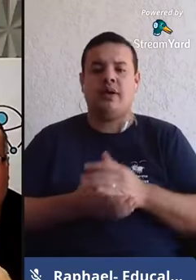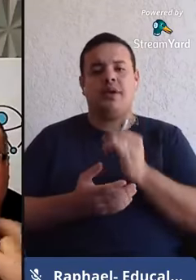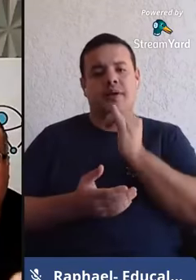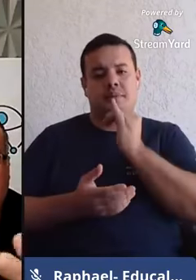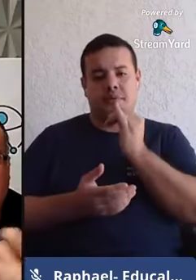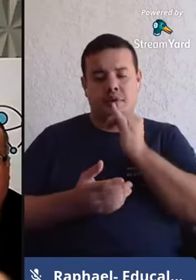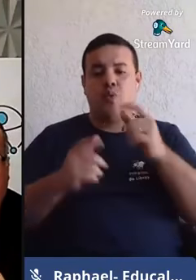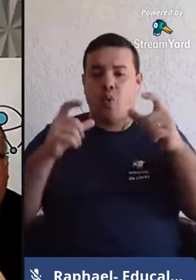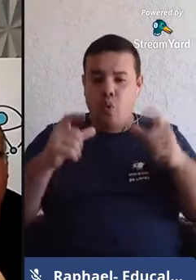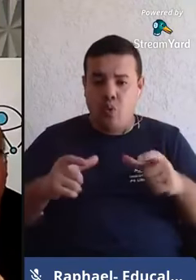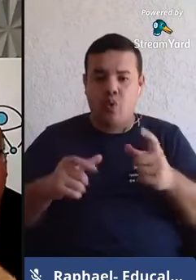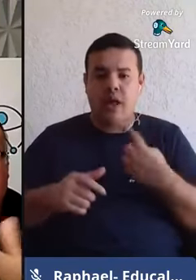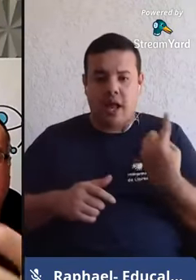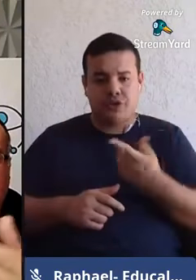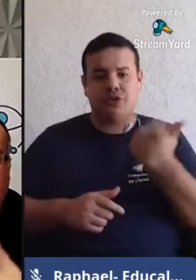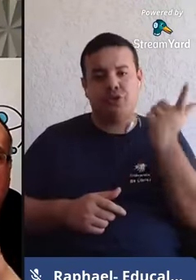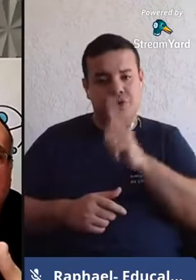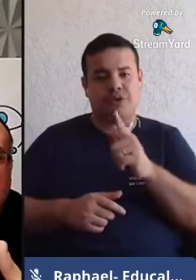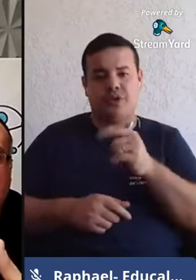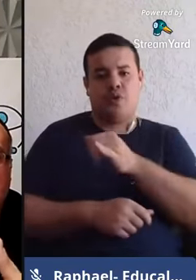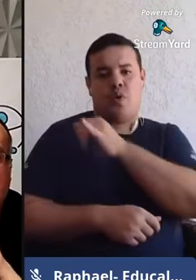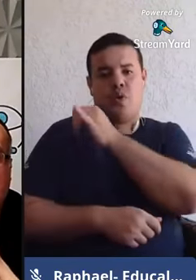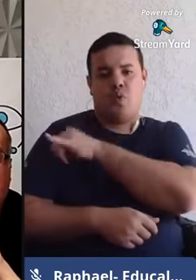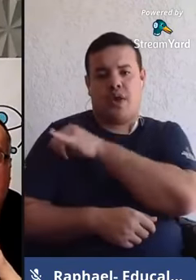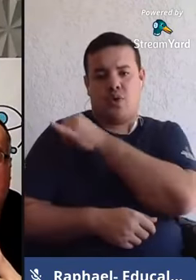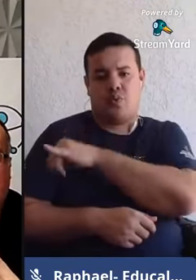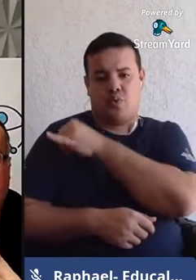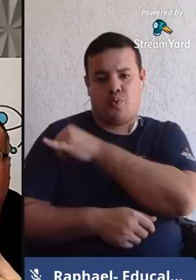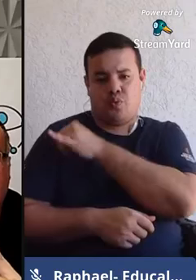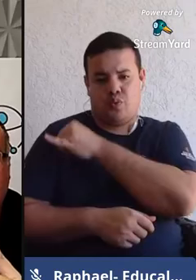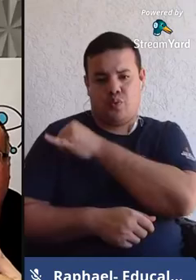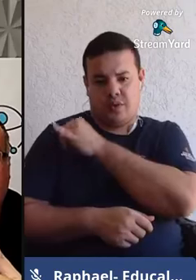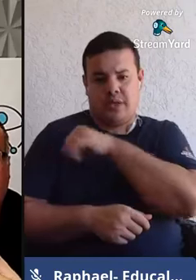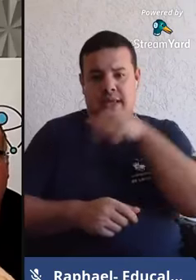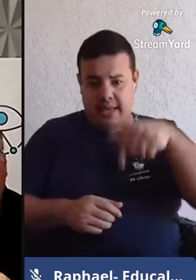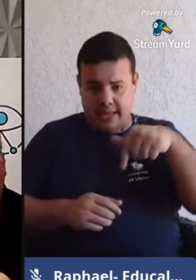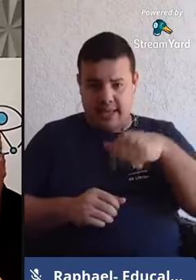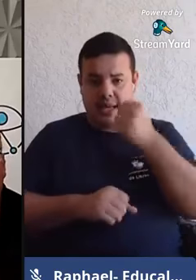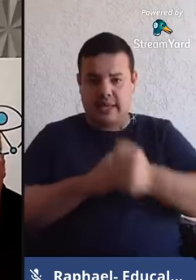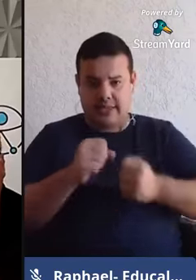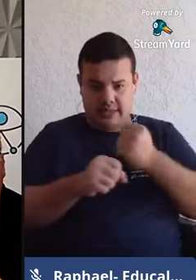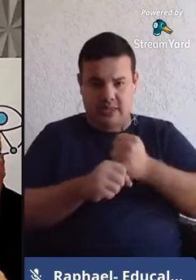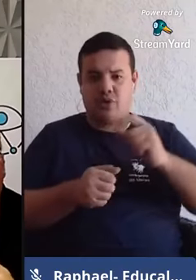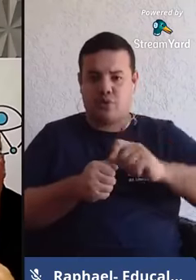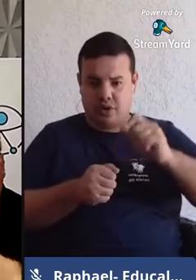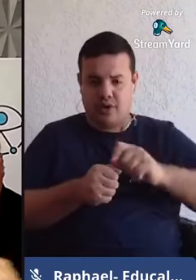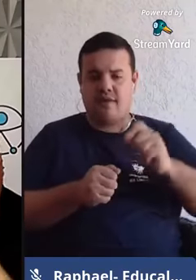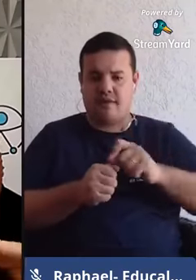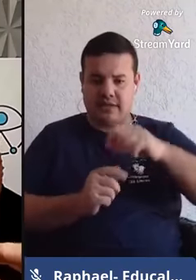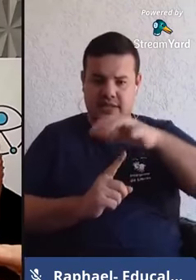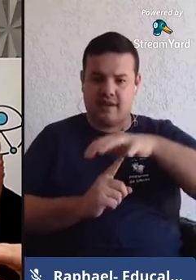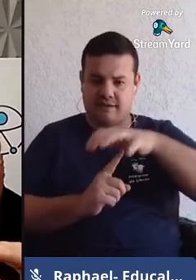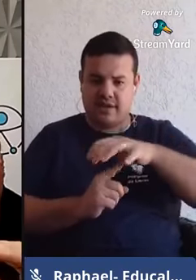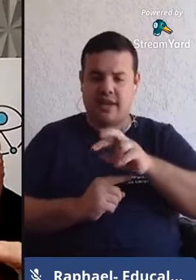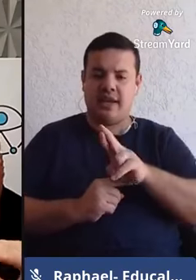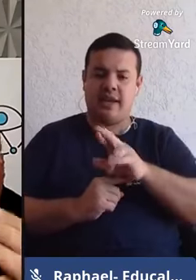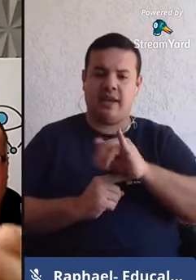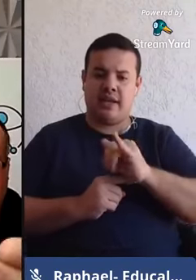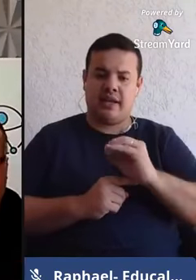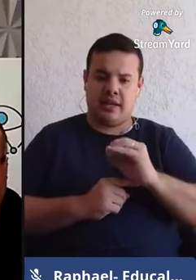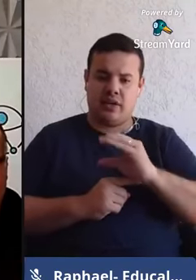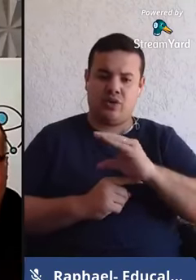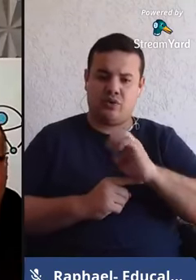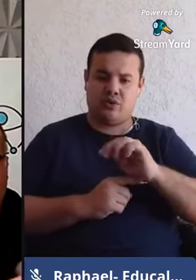atua muito é o Rio de Janeiro. E você tem uma ideia, esse ano a gente ia fazer a feira agora em julho, lá no Rio Centro, no Rio de Janeiro, a gente teve que cancelar a